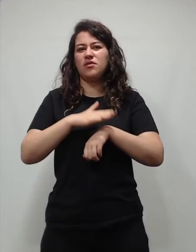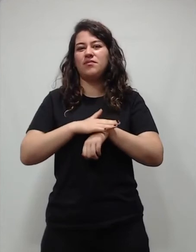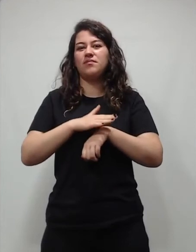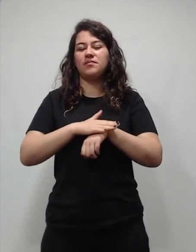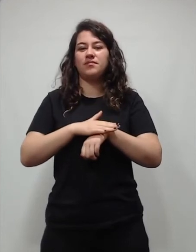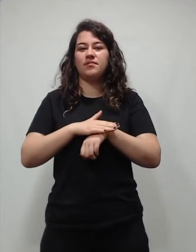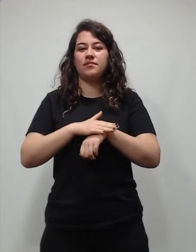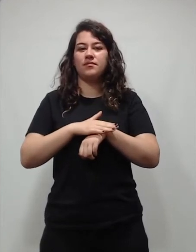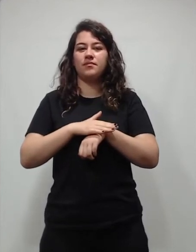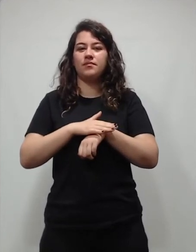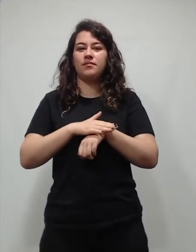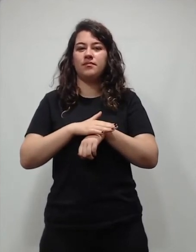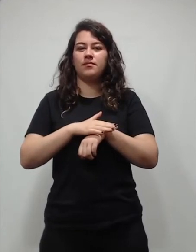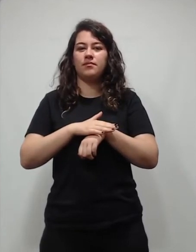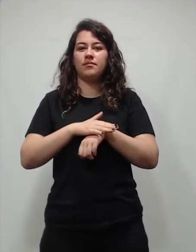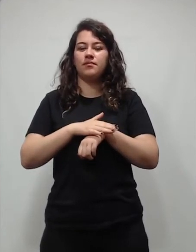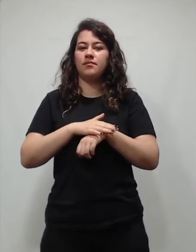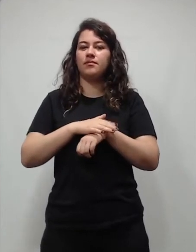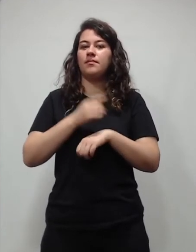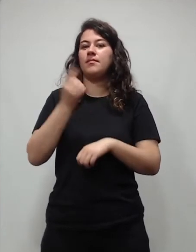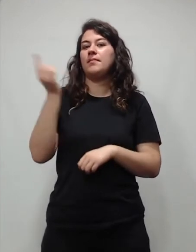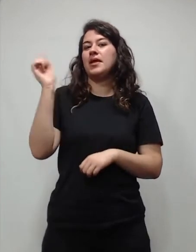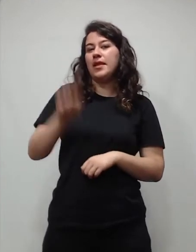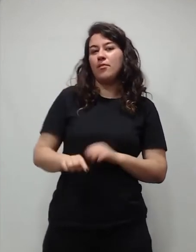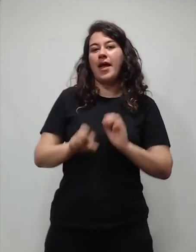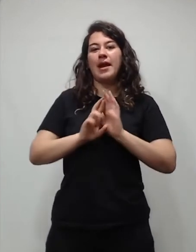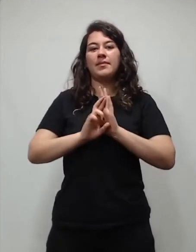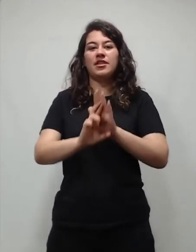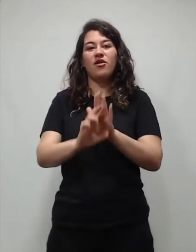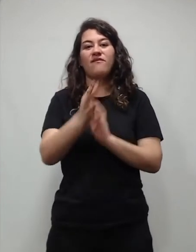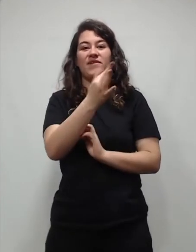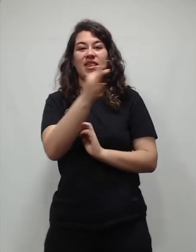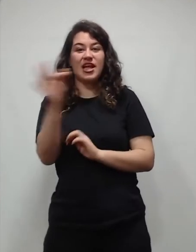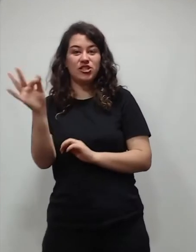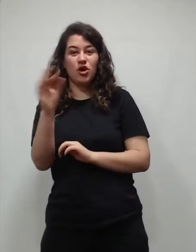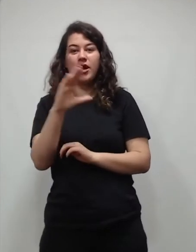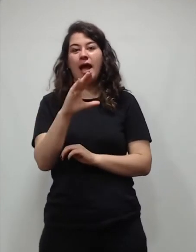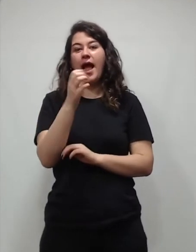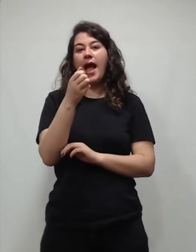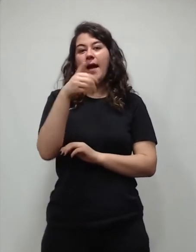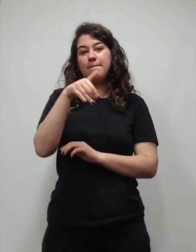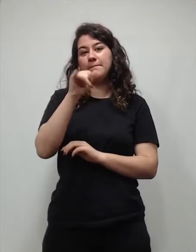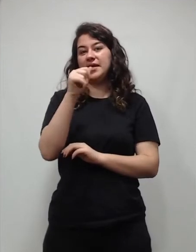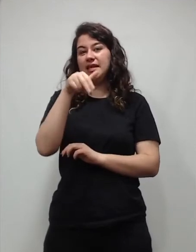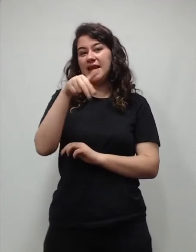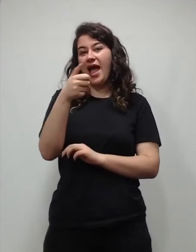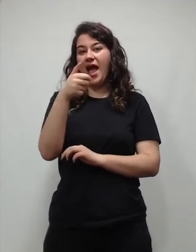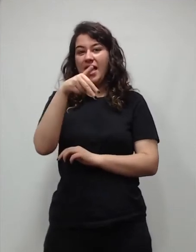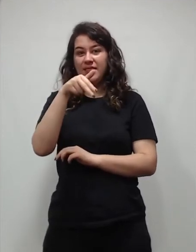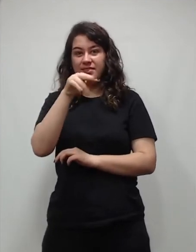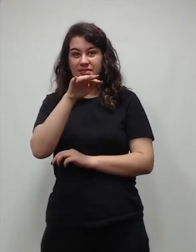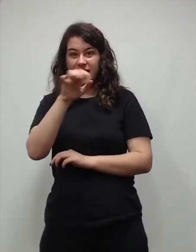desde la Federación Caminantes, que como bien dijo Augusto,